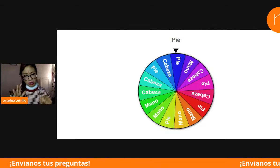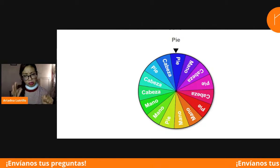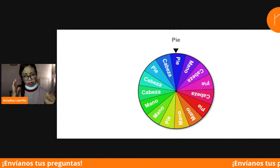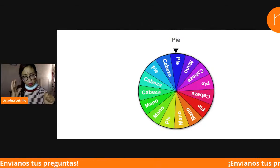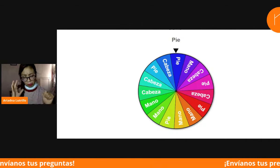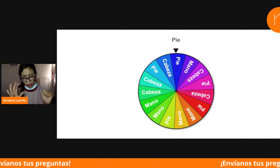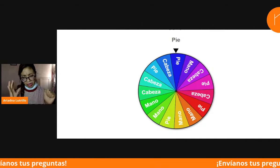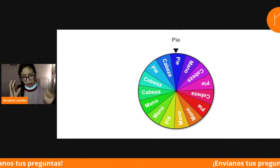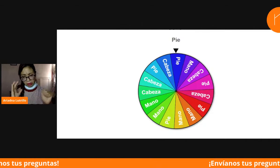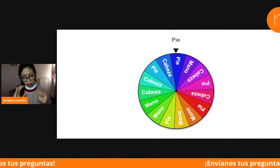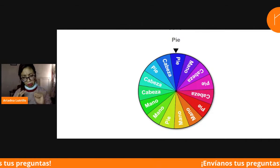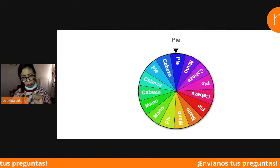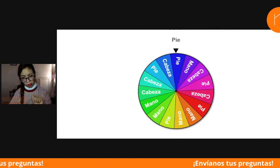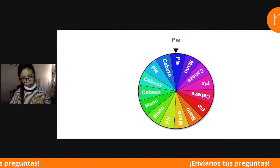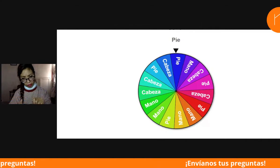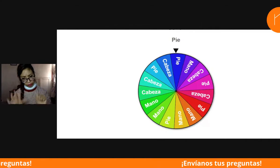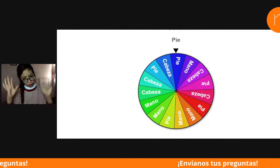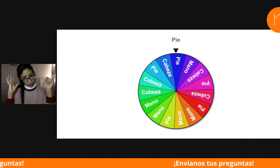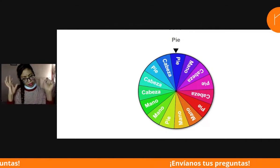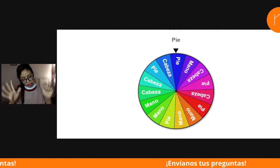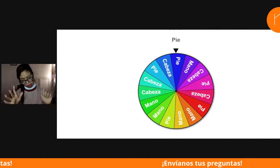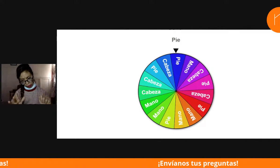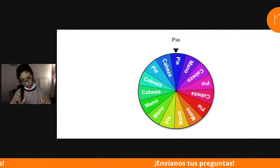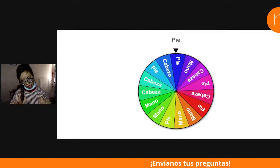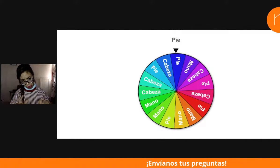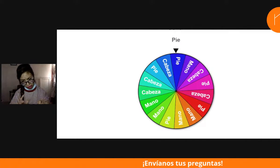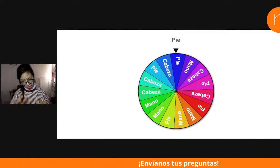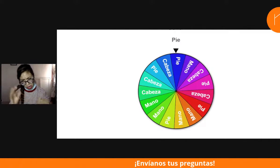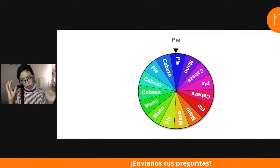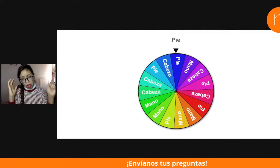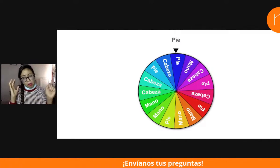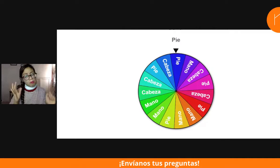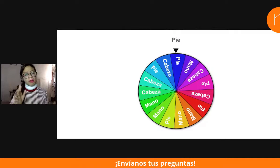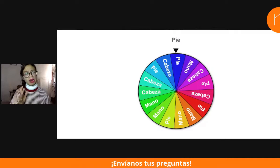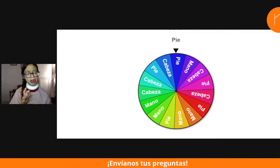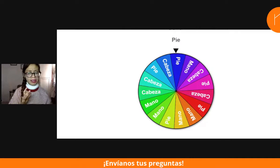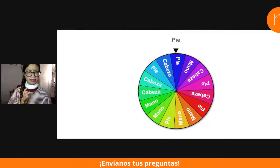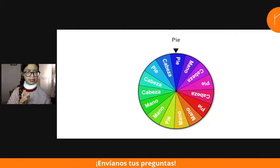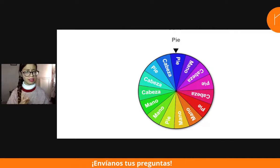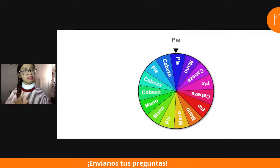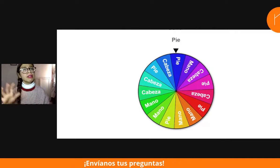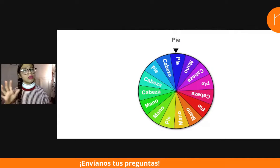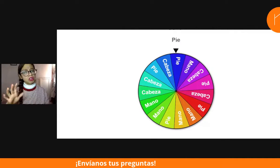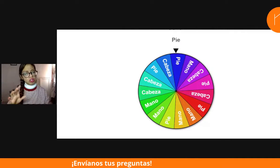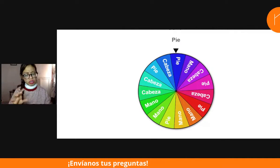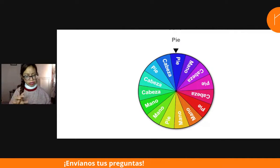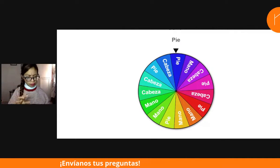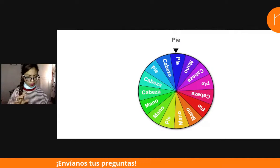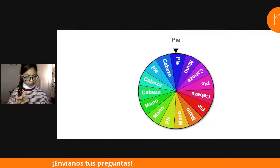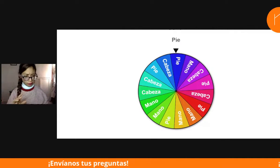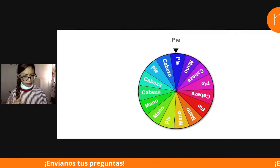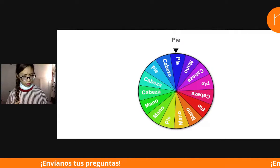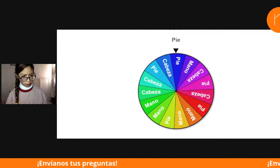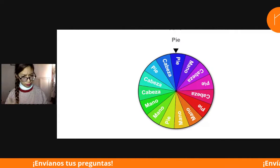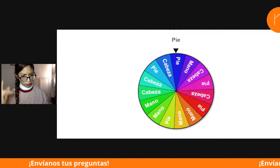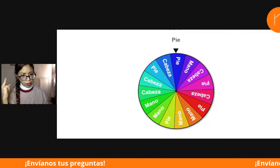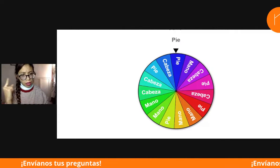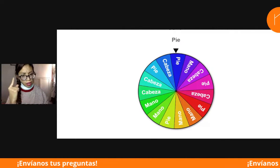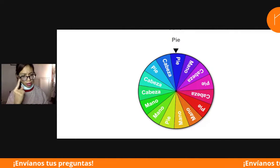ellos comprendan mi configuración y se lo vayan aprendiendo. Pero las señas no se repiten varias veces,